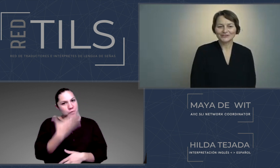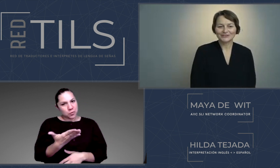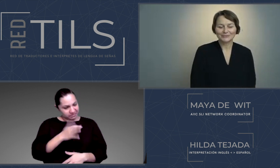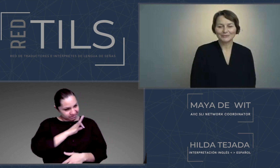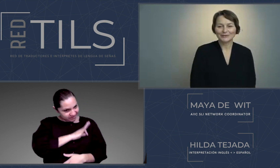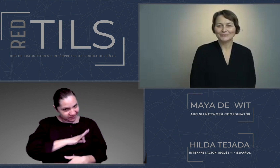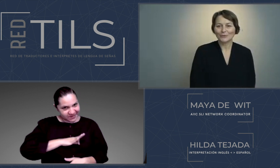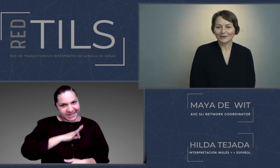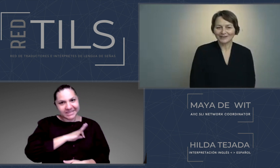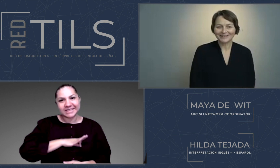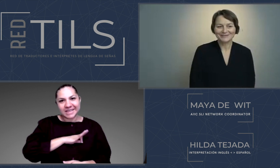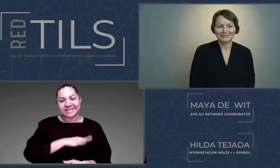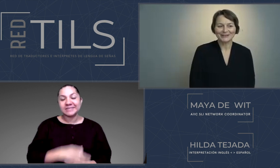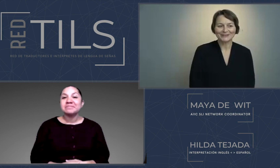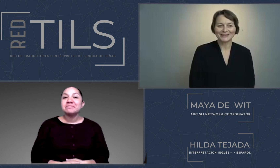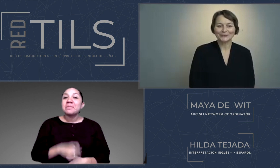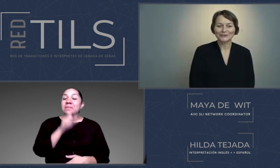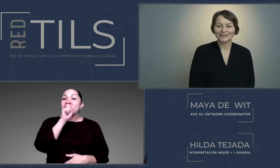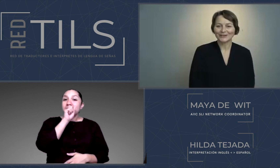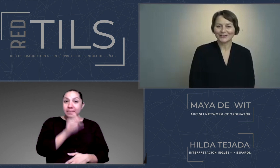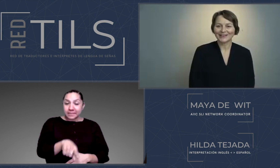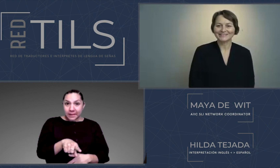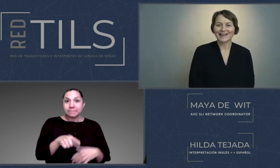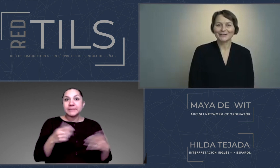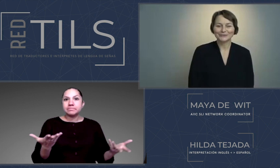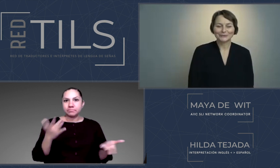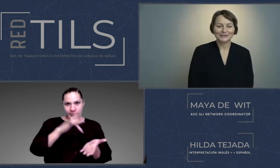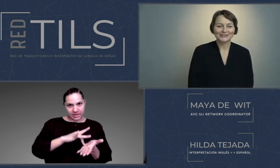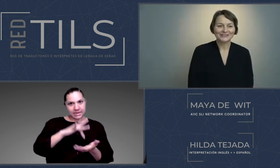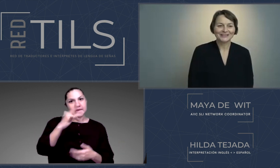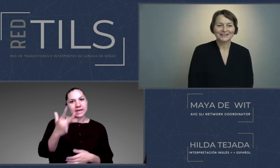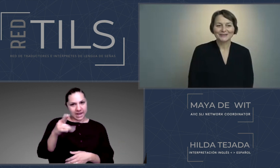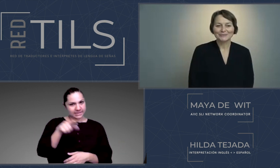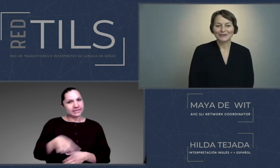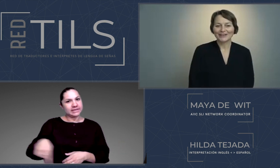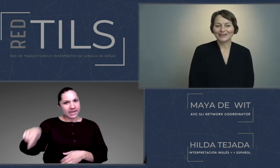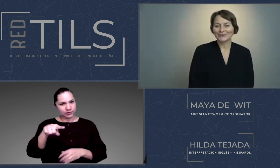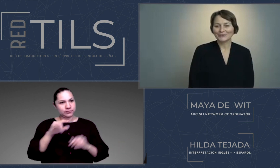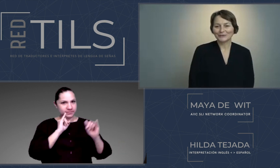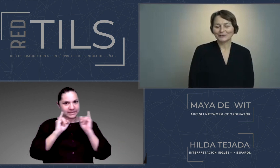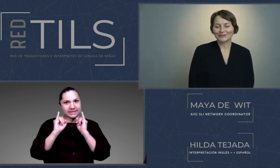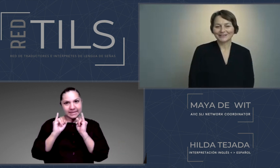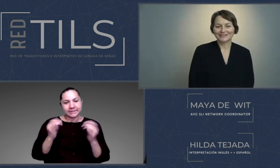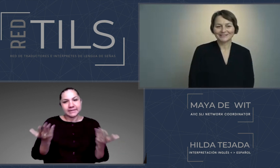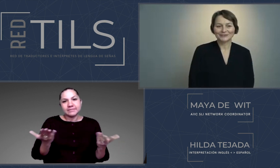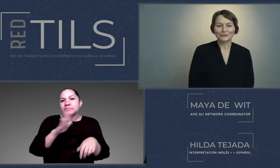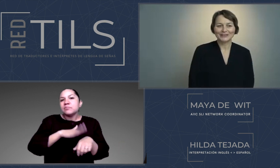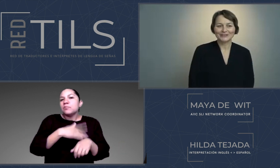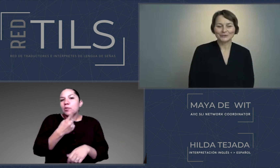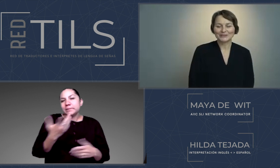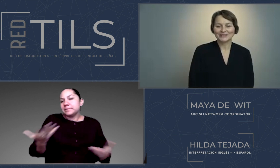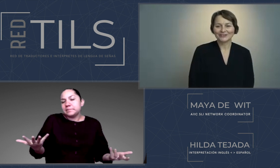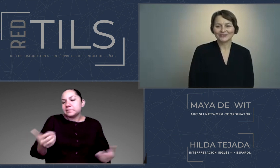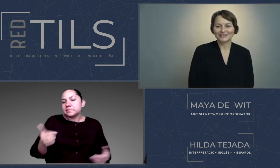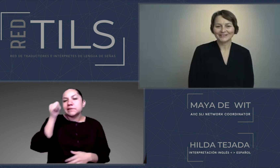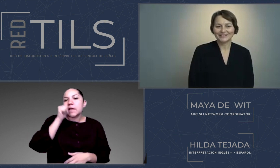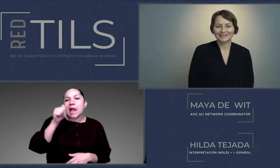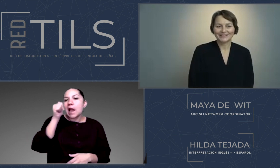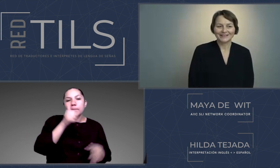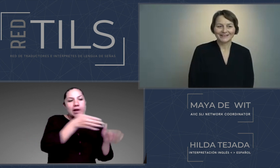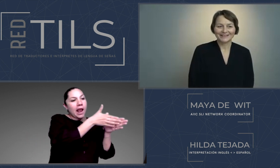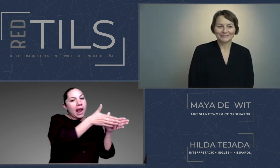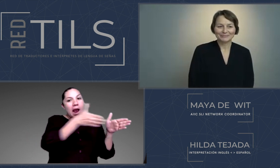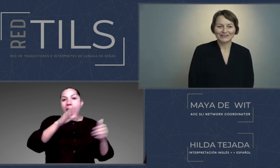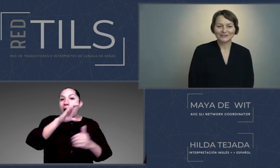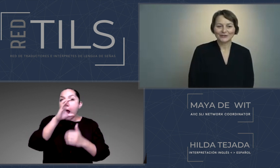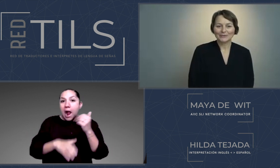interpreters también agradecer who a bravely are los staying intérpretes, afterwards with porque por lo giving general se les agradece hasta lo último, pero